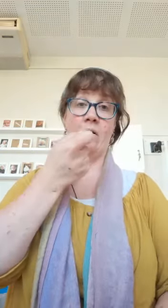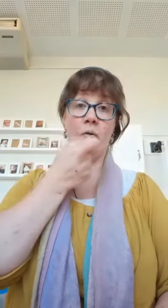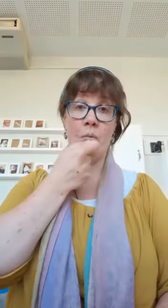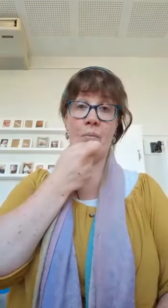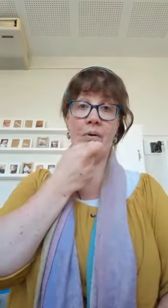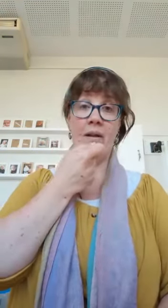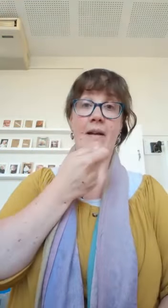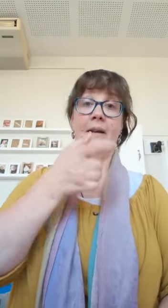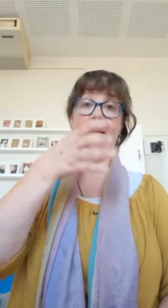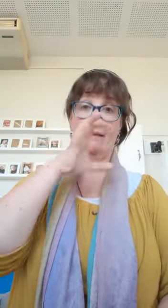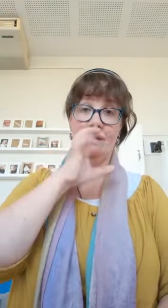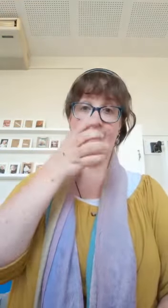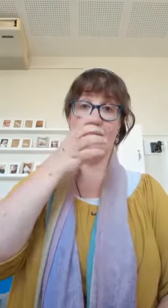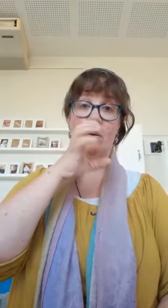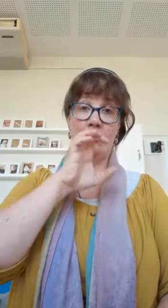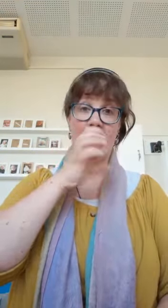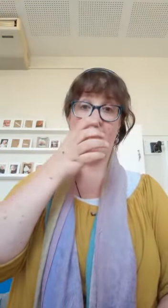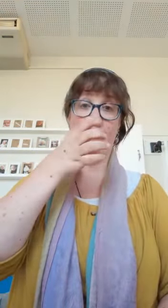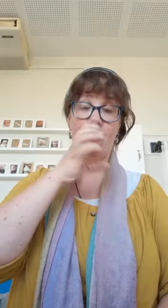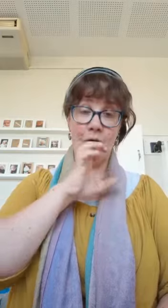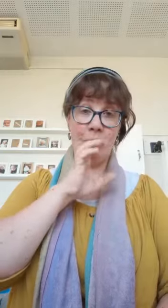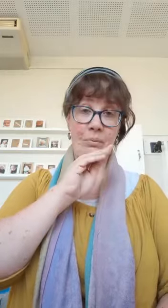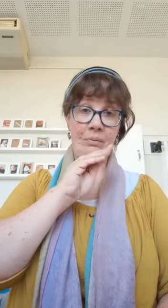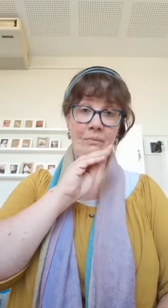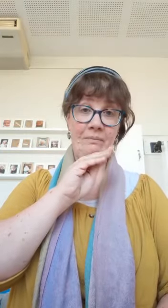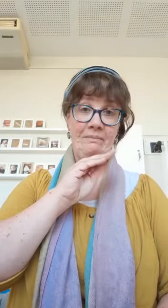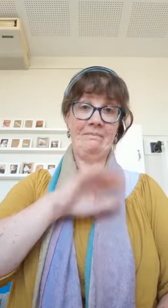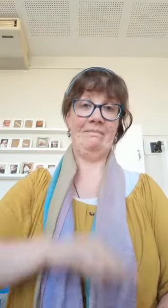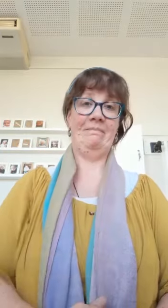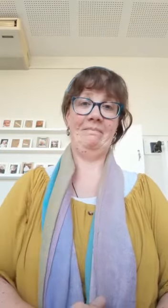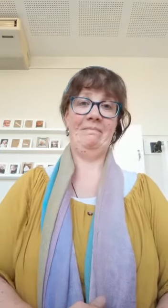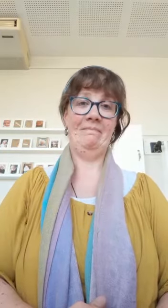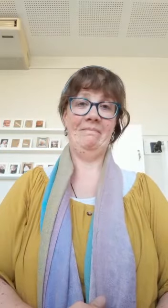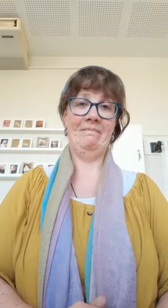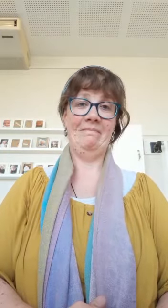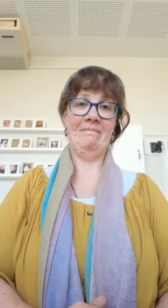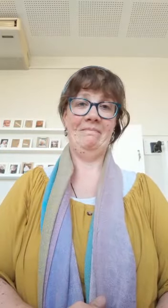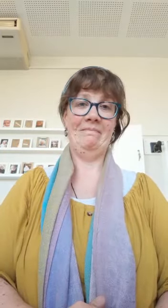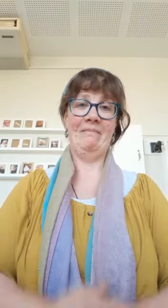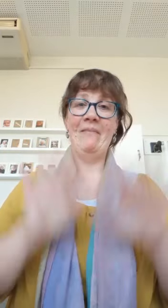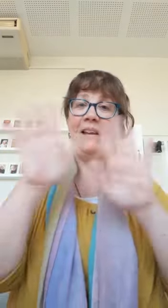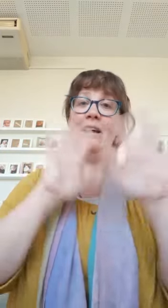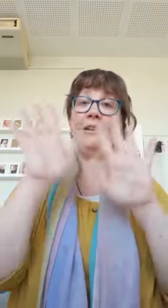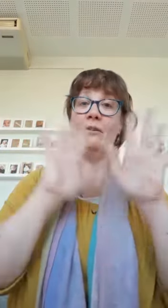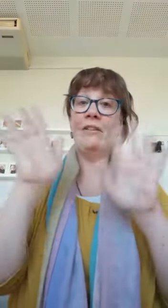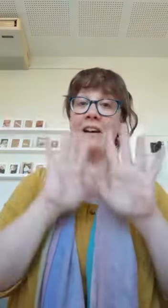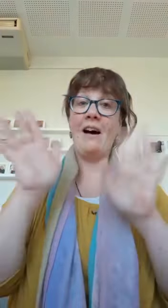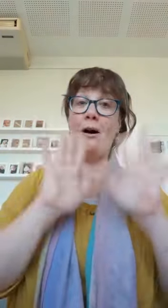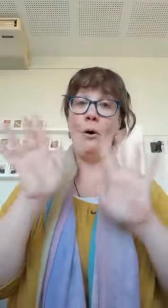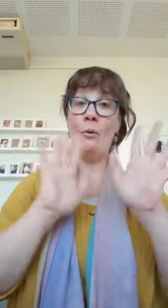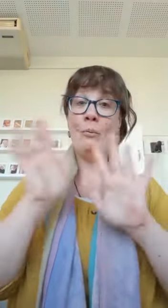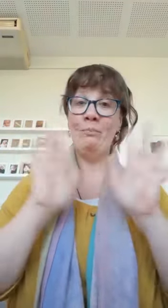op en drink maar op. Tot gauw!